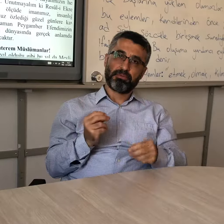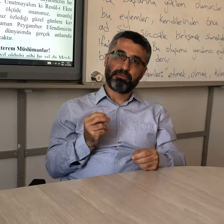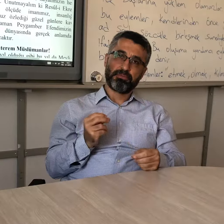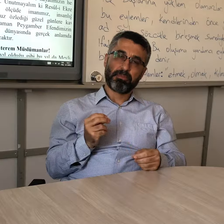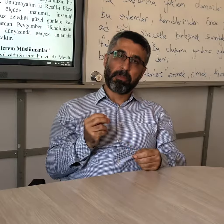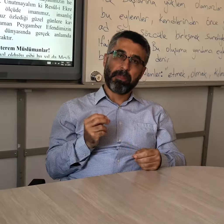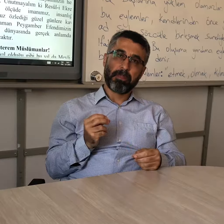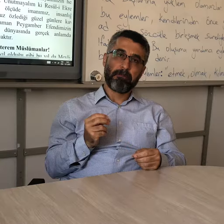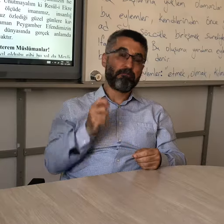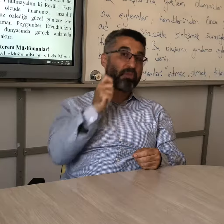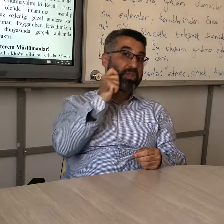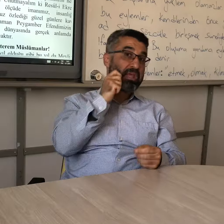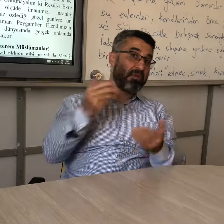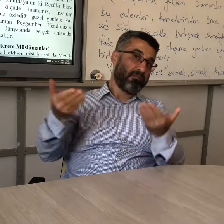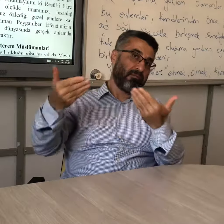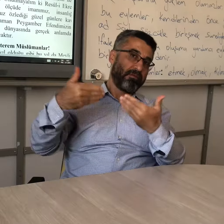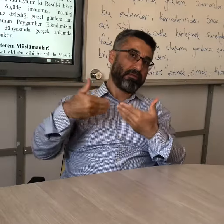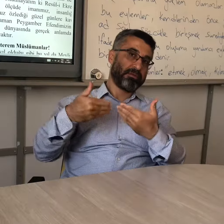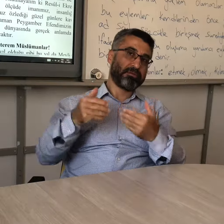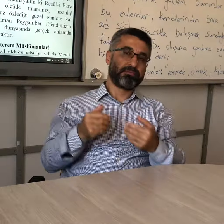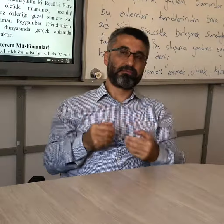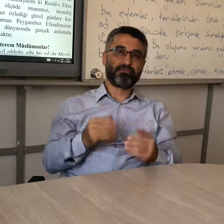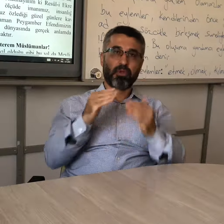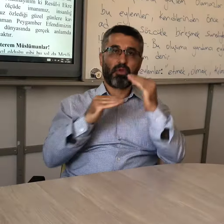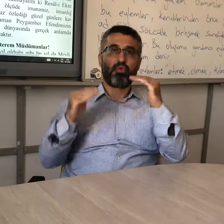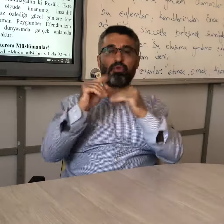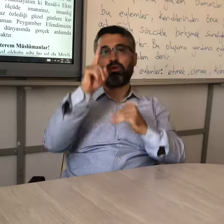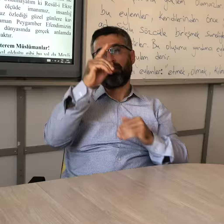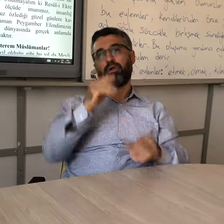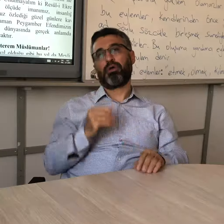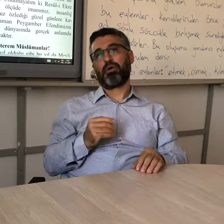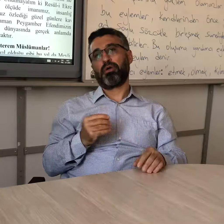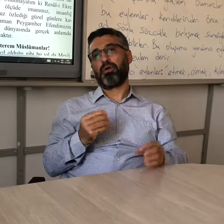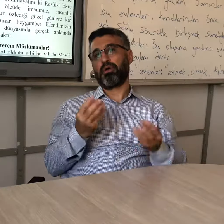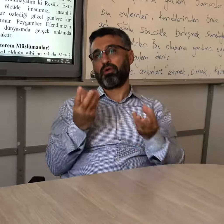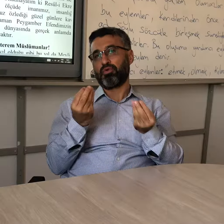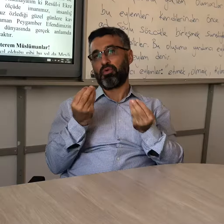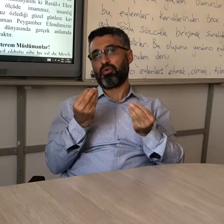şereflendiren Yüce Rabbimize, hamdü selalar olsun.